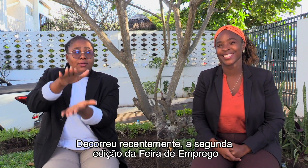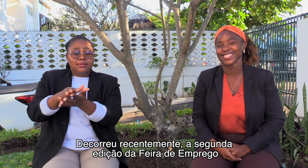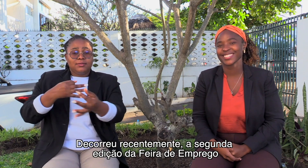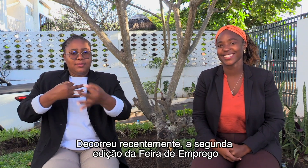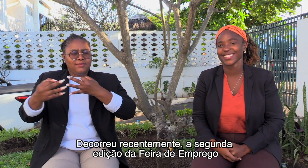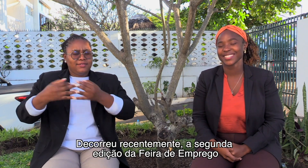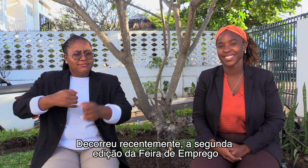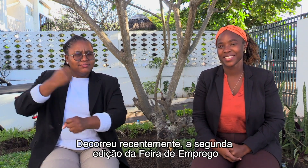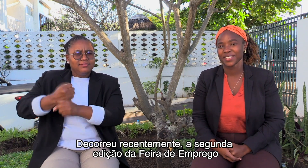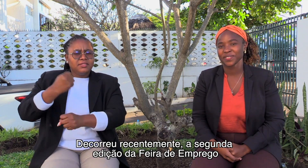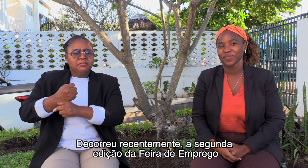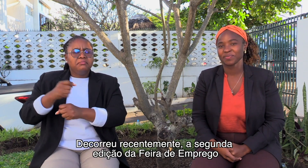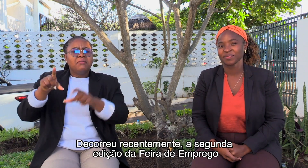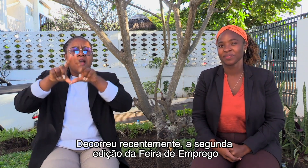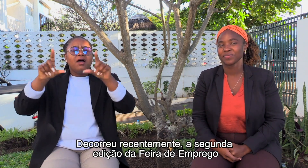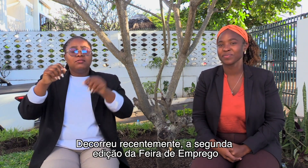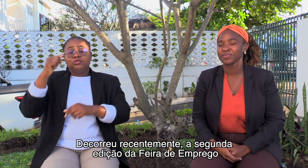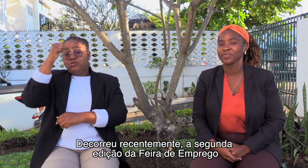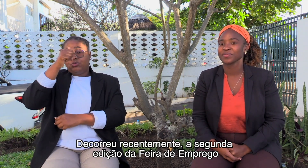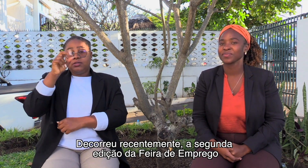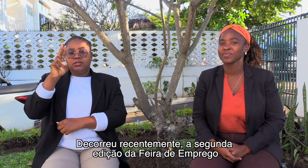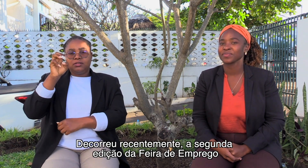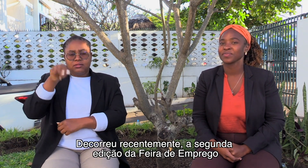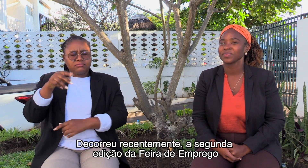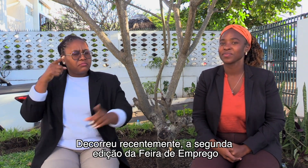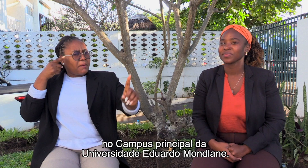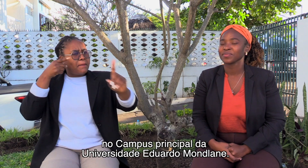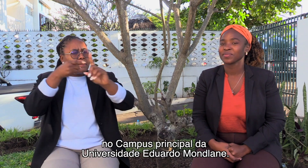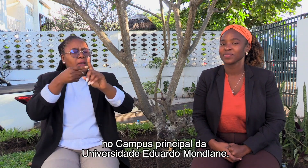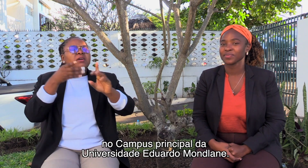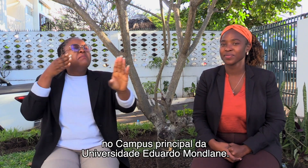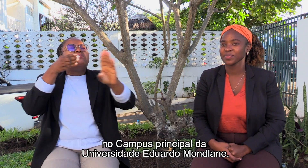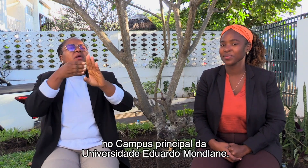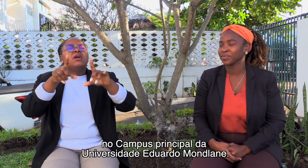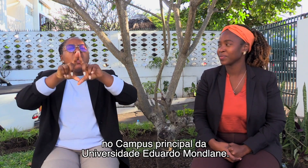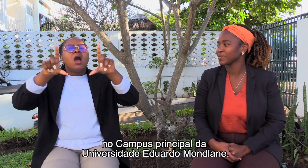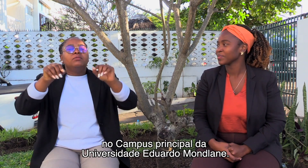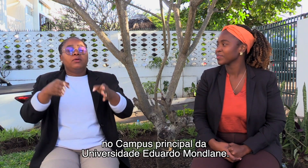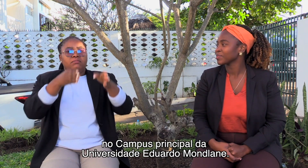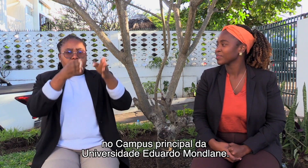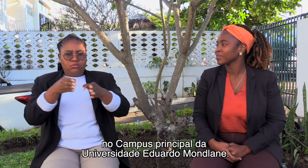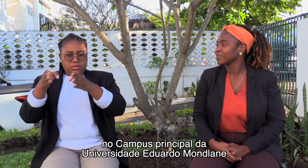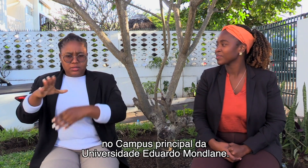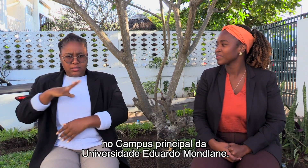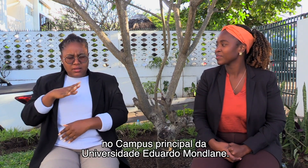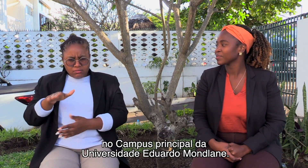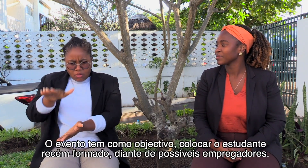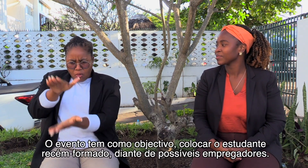Decorreu recentemente a segunda edição da Feira de Emprego no campus principal da Universidade Eduardo Mondlane. O